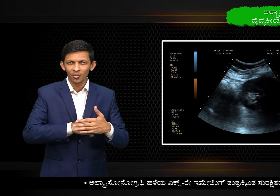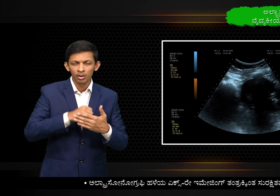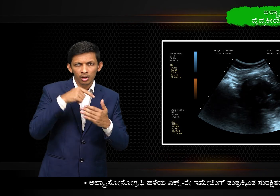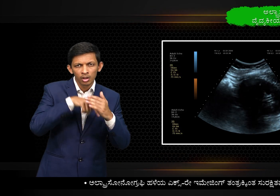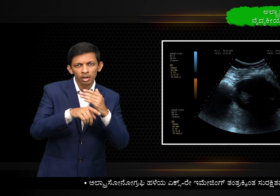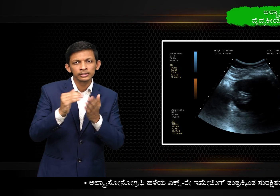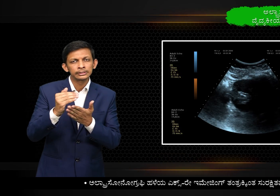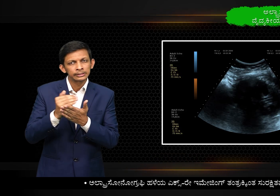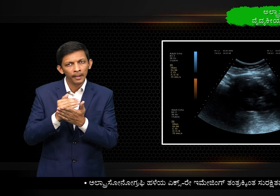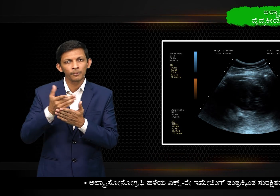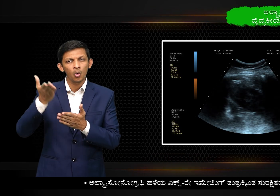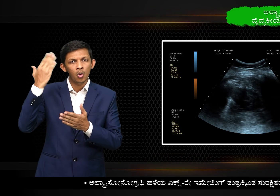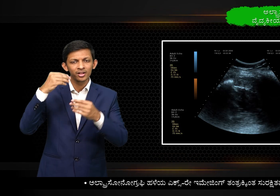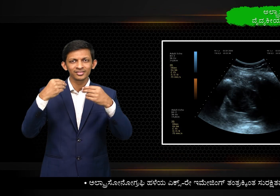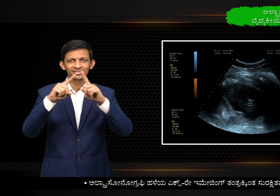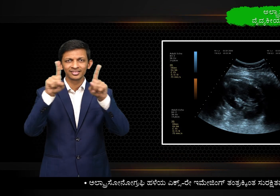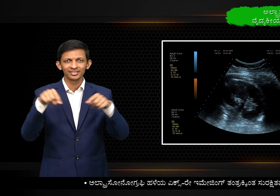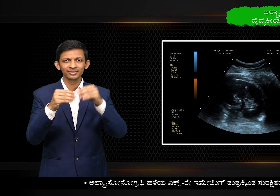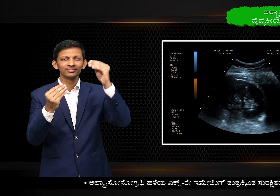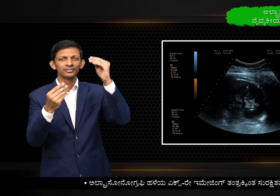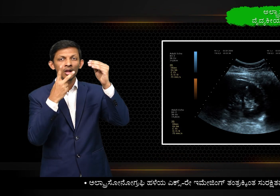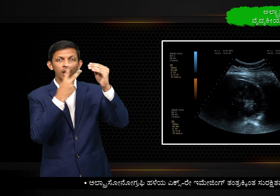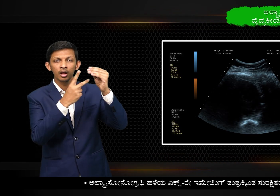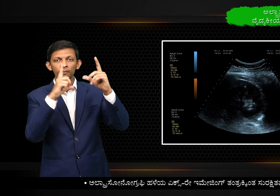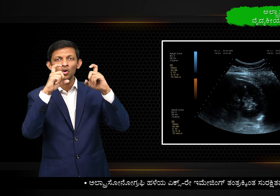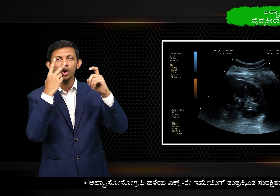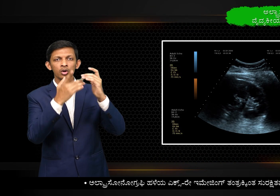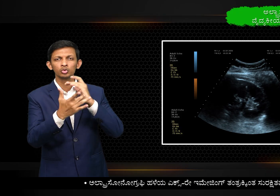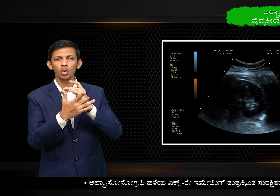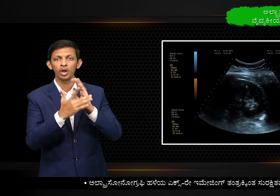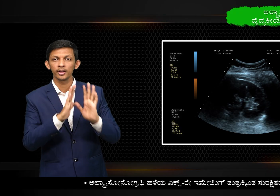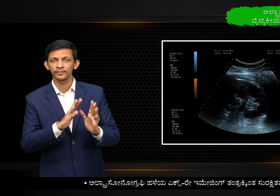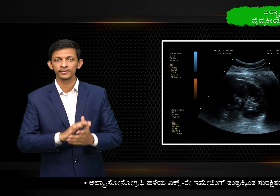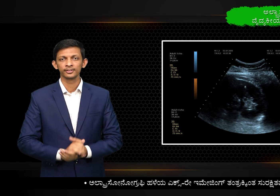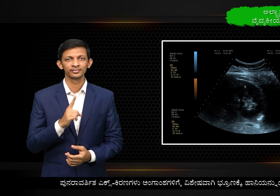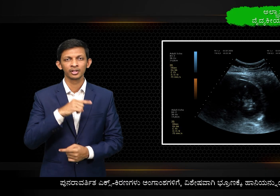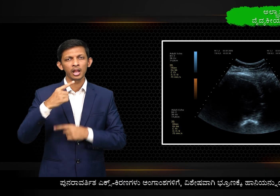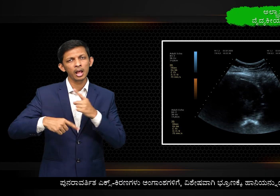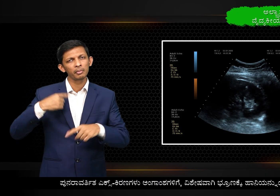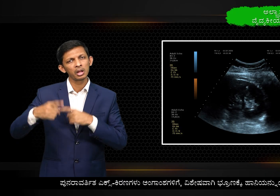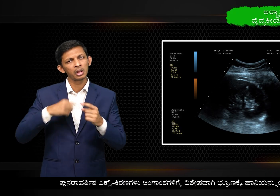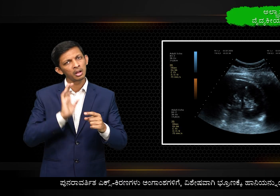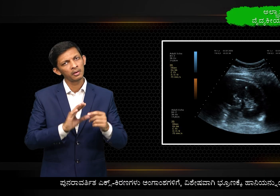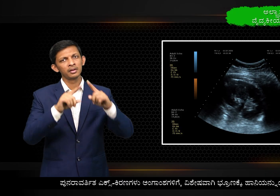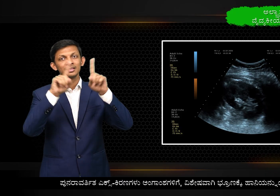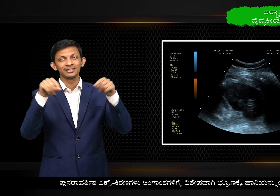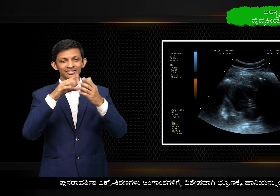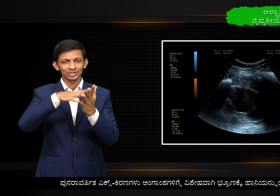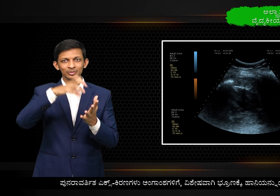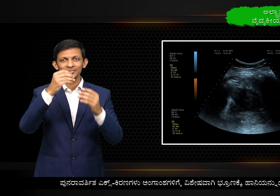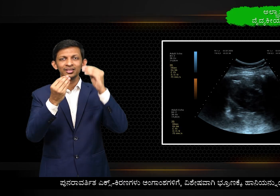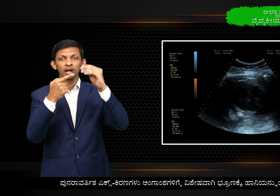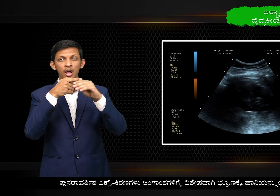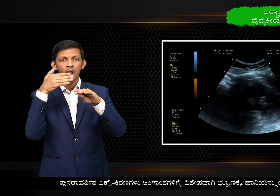ಅಲ್ಟ್ರಾಸೋನೋಗ್ರಾಫಿಕ್ ಹಳೆಯ ಎಕ್ಸ್ರೇ ಇಮೇಜ್ಗೆ ತಂತ್ರಕ್ಕೆ ಸುರಕ್ಷಿತವಾಗಿದೆ. ಪುನರಾವರ್ತಿ ಎಕ್ಸ್